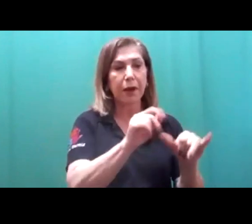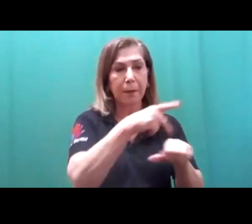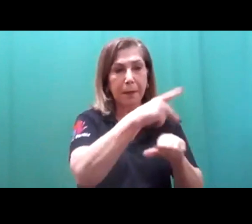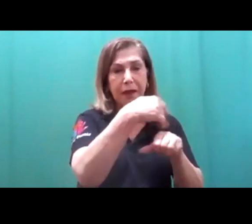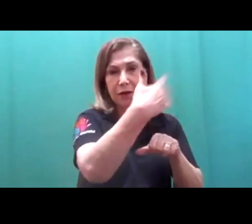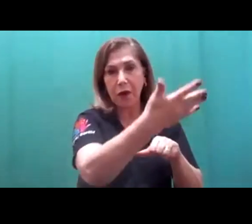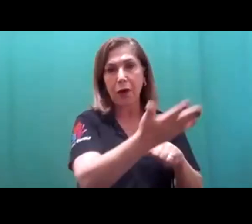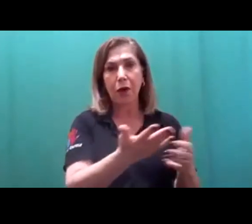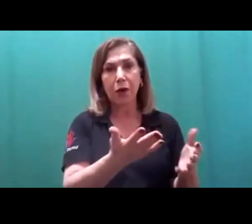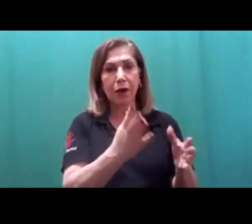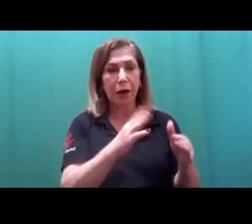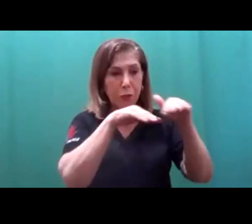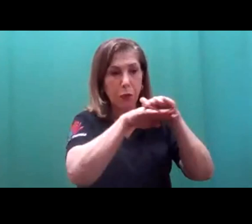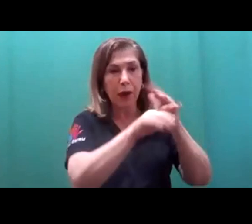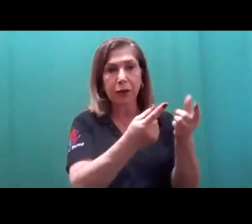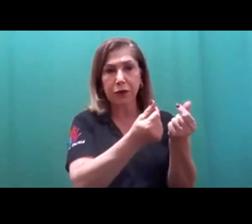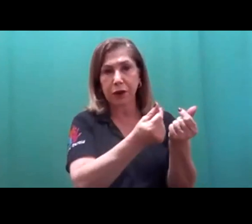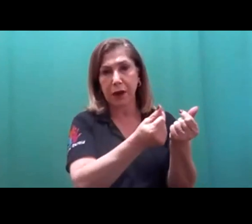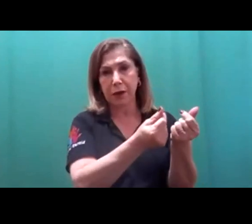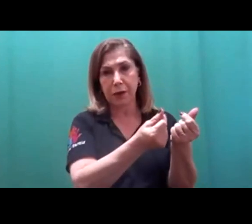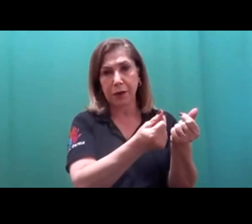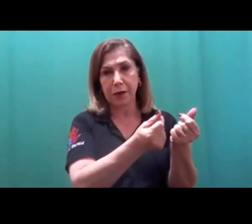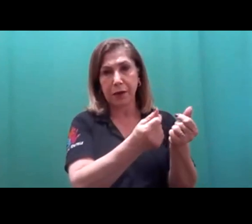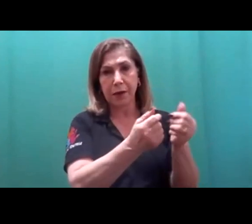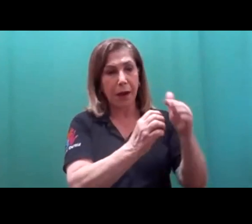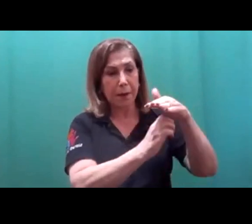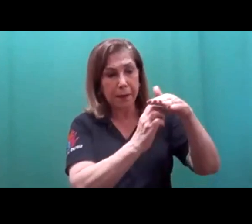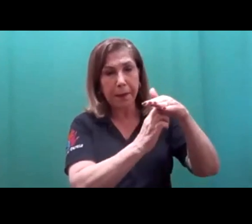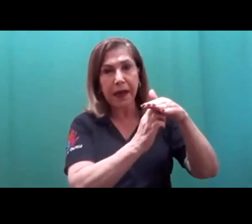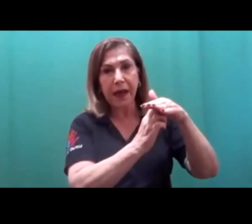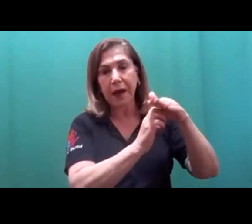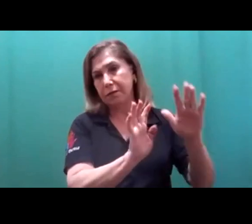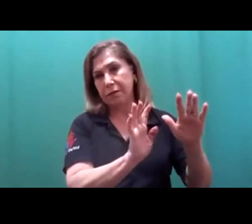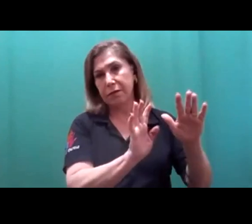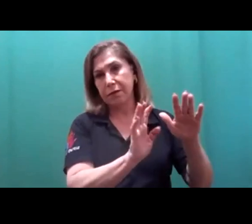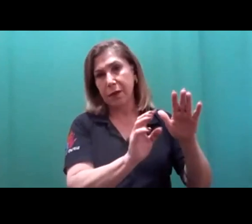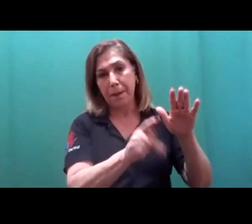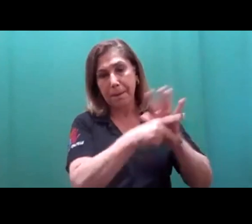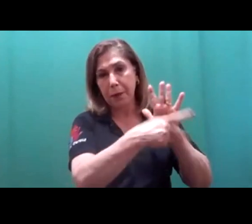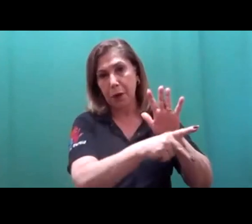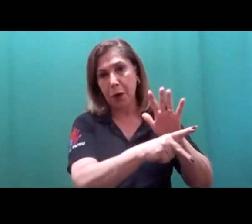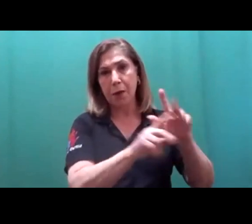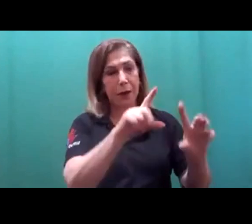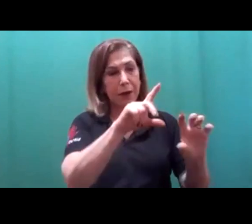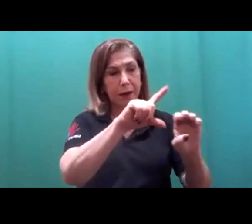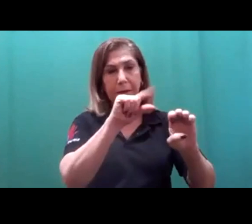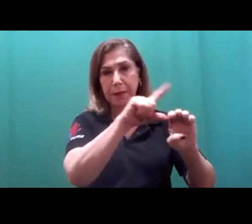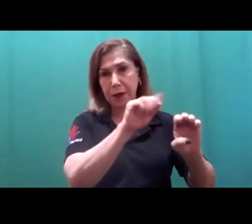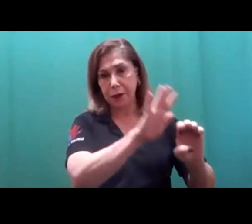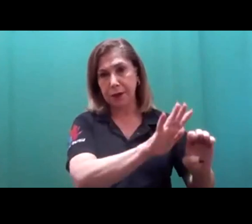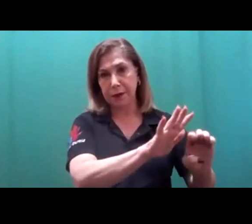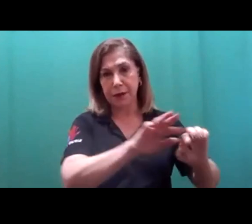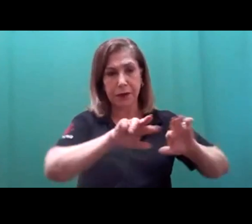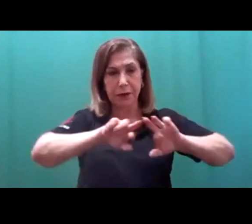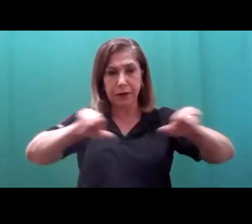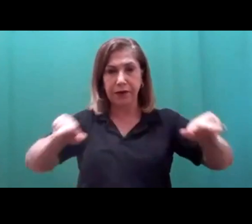e de acúmulo de capital. É um processo empresarial. Então, esse processo empresarial é totalmente